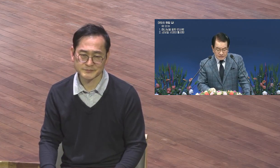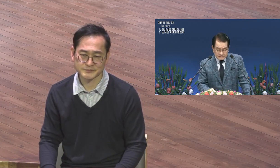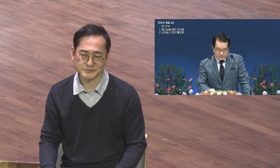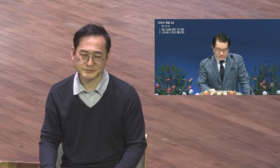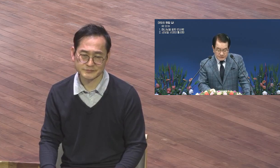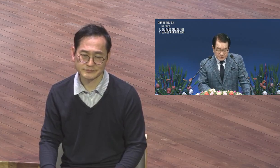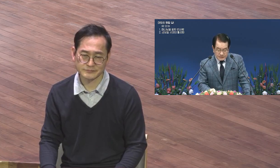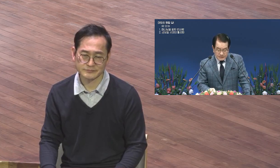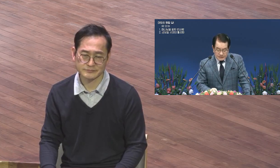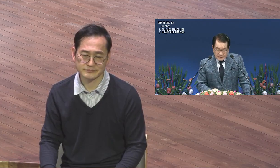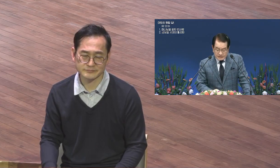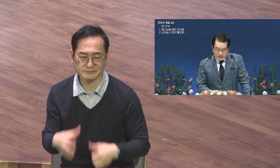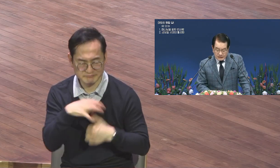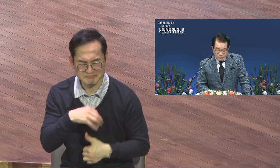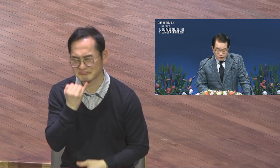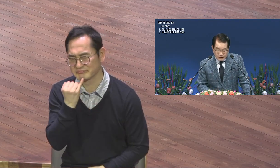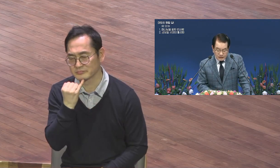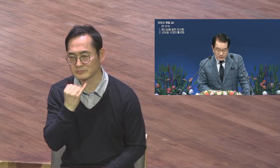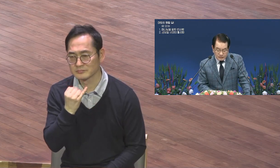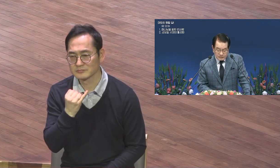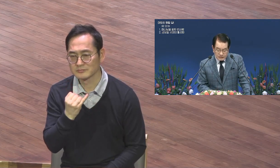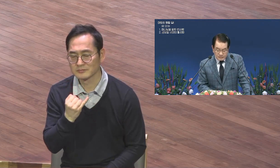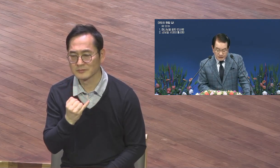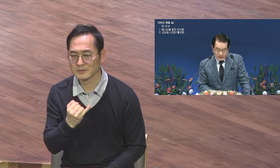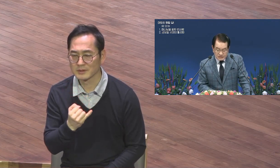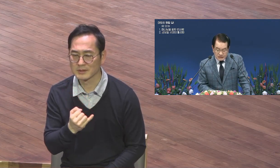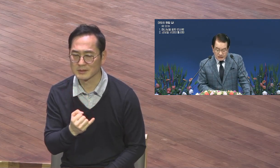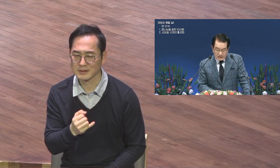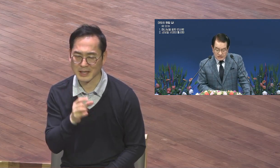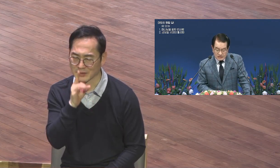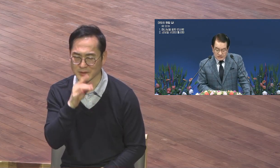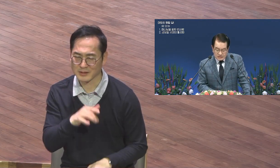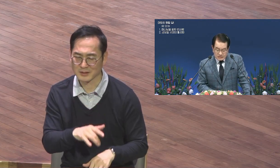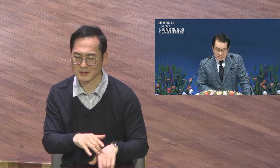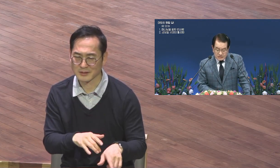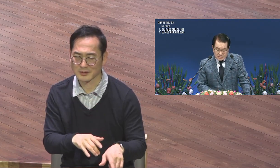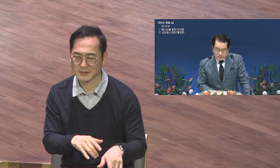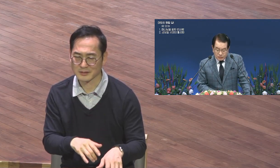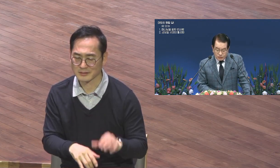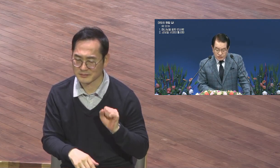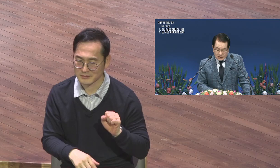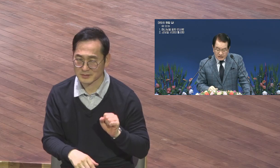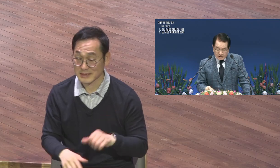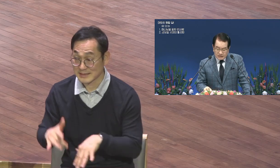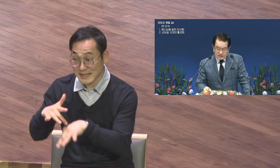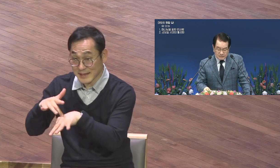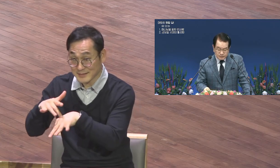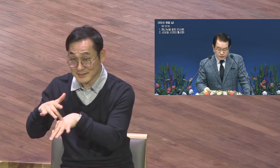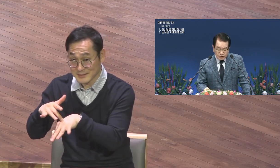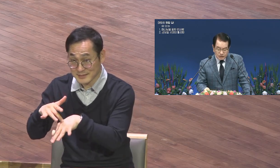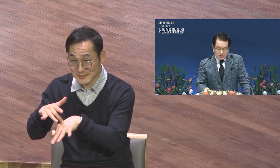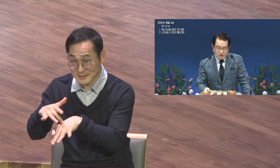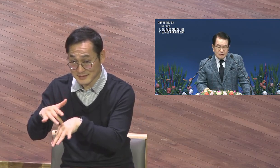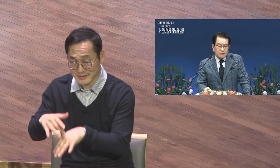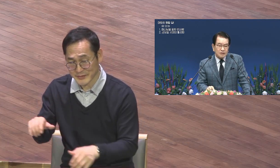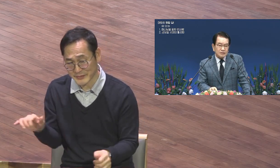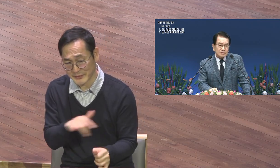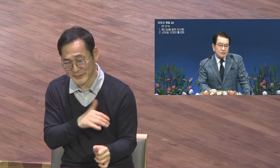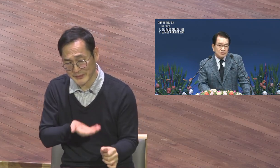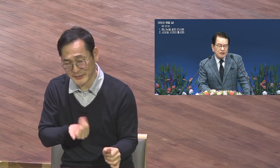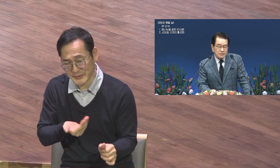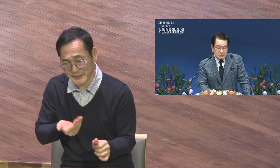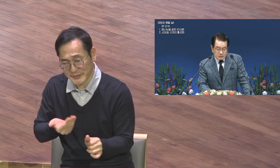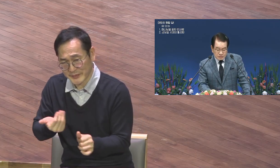속국 근성. 이 사탄 문화가요 얼마나 심각한지 모르는 상태에서 세상 풍조에